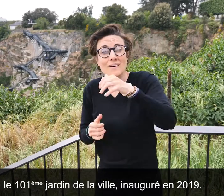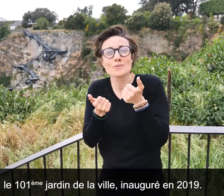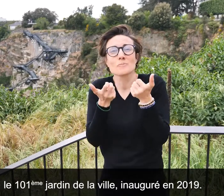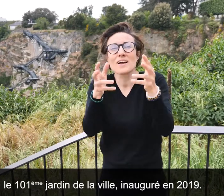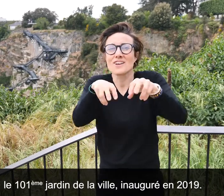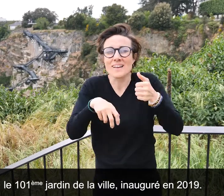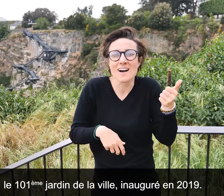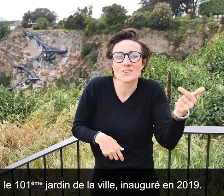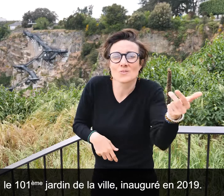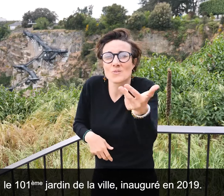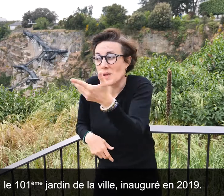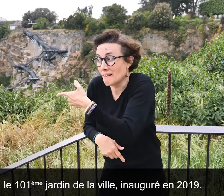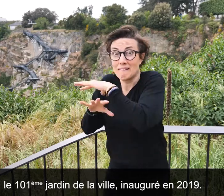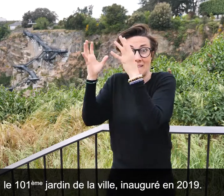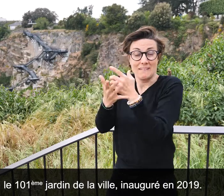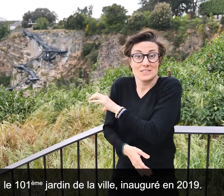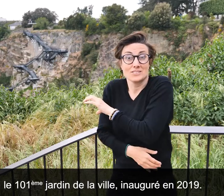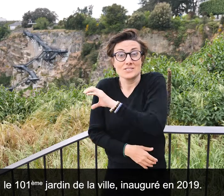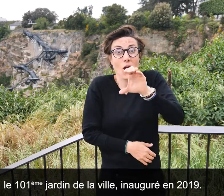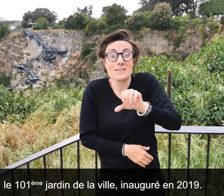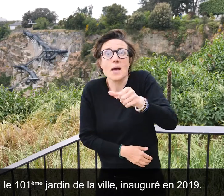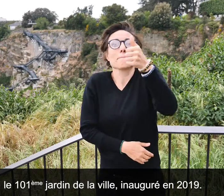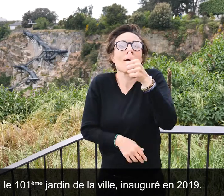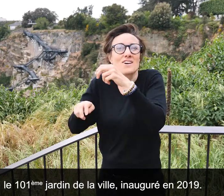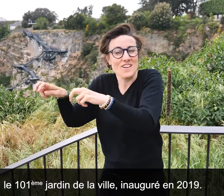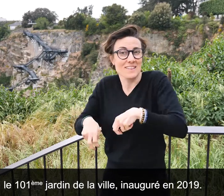le 101ème jardins de la ville inauguré en 2019